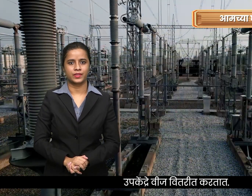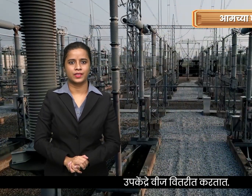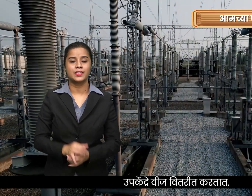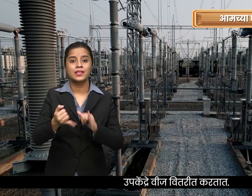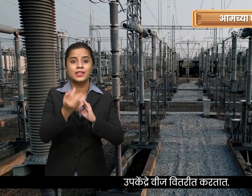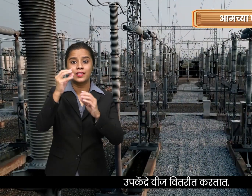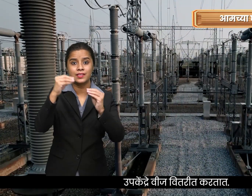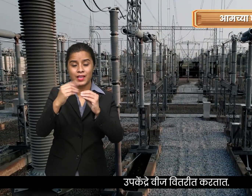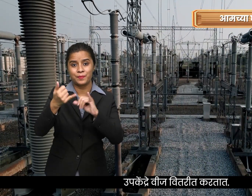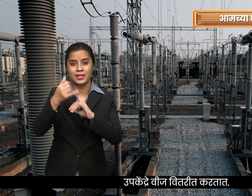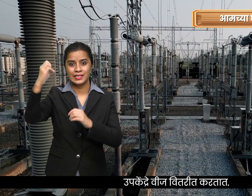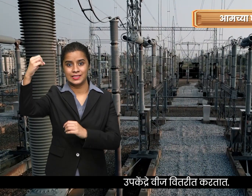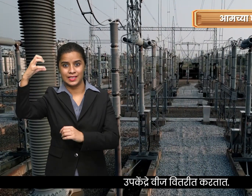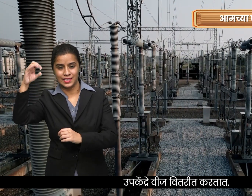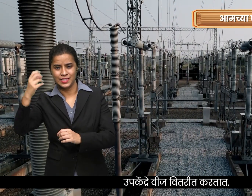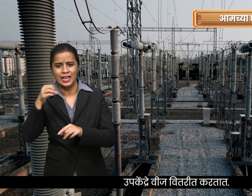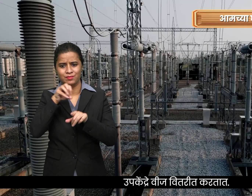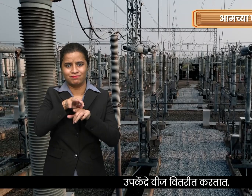उपकेंद्र वीज वितरित करतात.